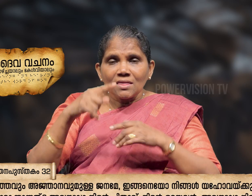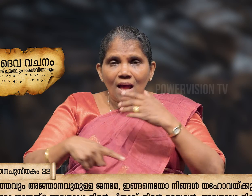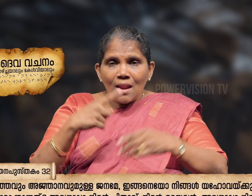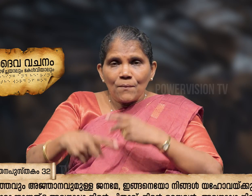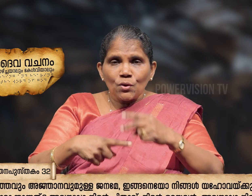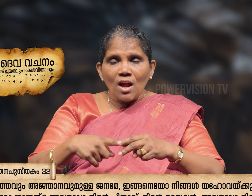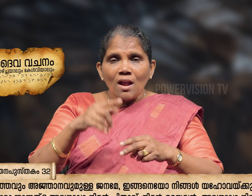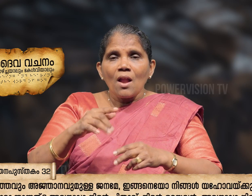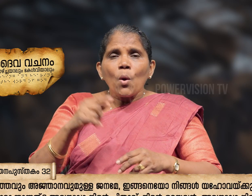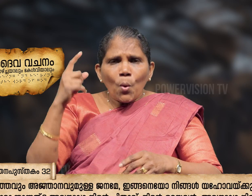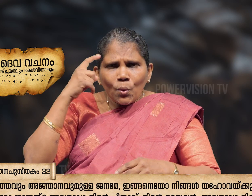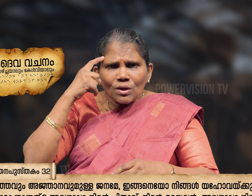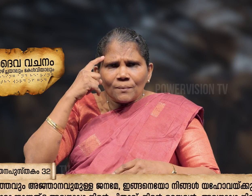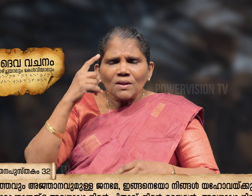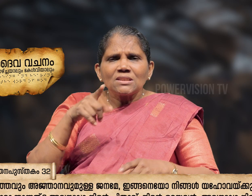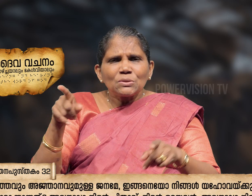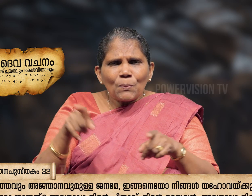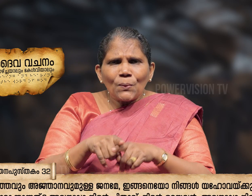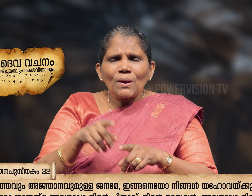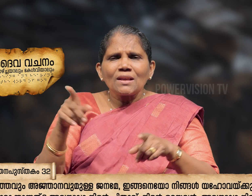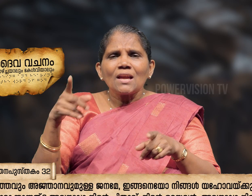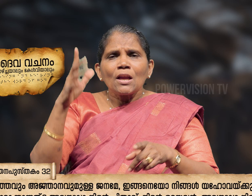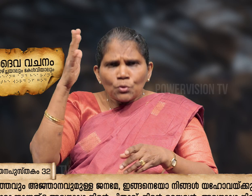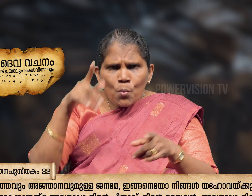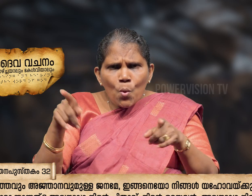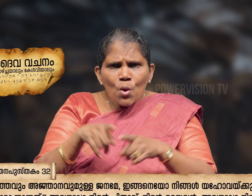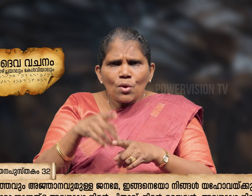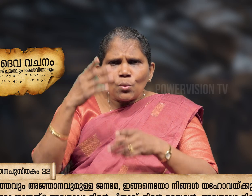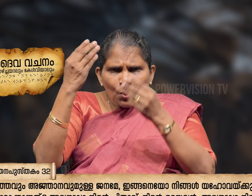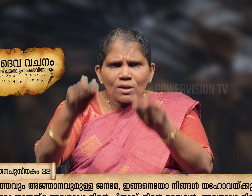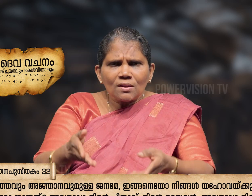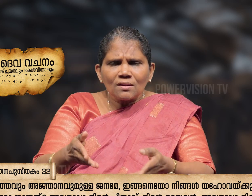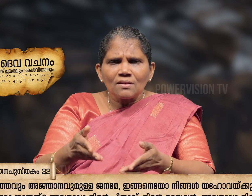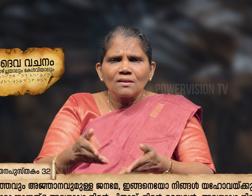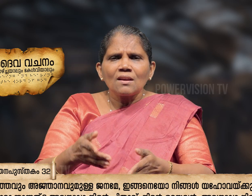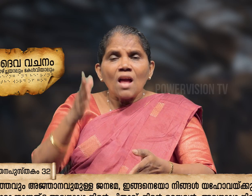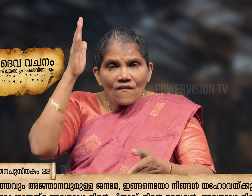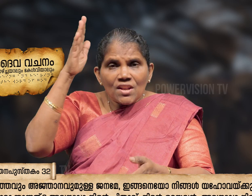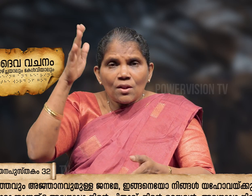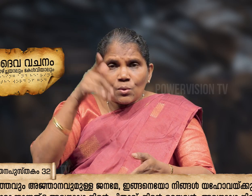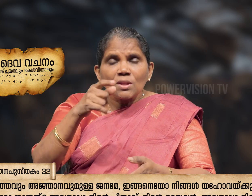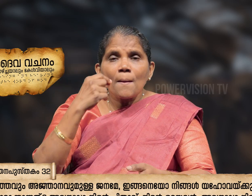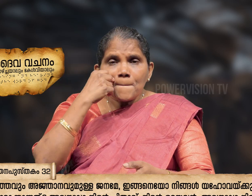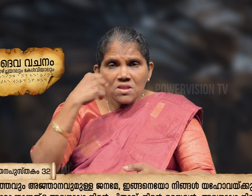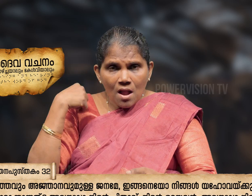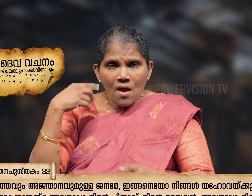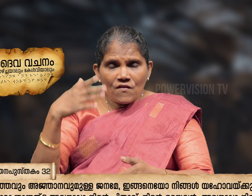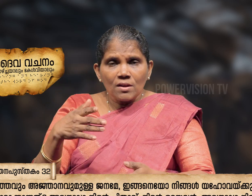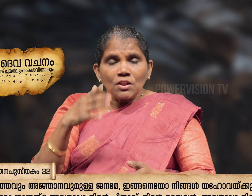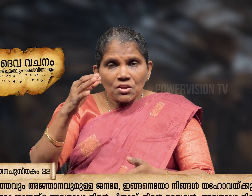ഭോഷത്വവും അജ്ഞാനവുമുള്ള ജനമേ, ഇങ്ങനെയോ നിങ്ങൾ യഹോവയ്ക്ക് പകരം കൊടുക്കുന്നത്? അവനല്ലോ നിന്റെ പിതാവ്, നിന്റെ